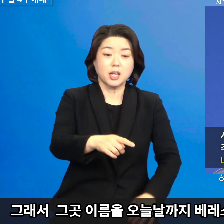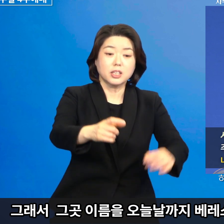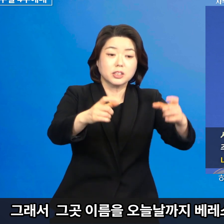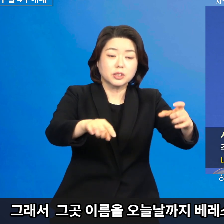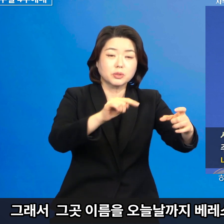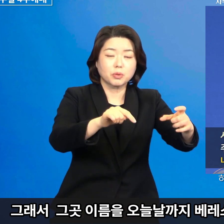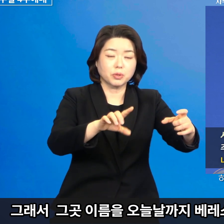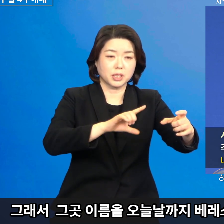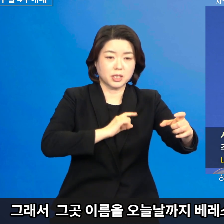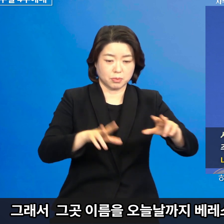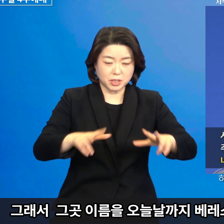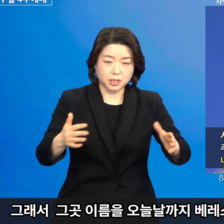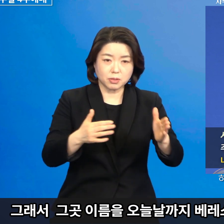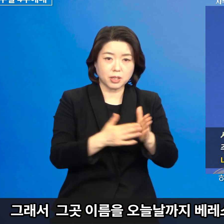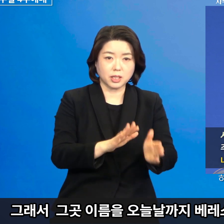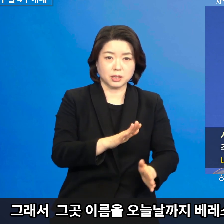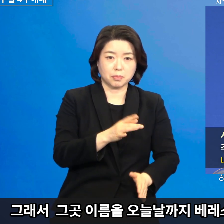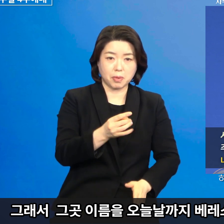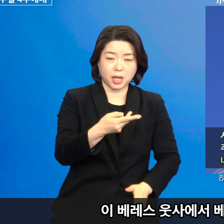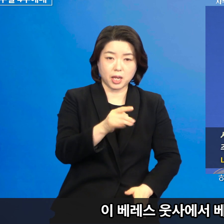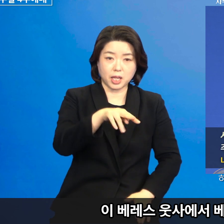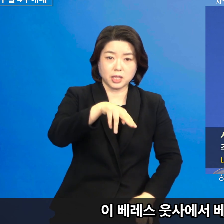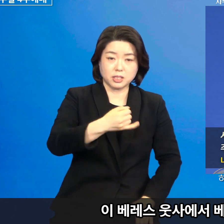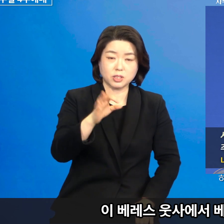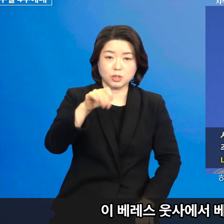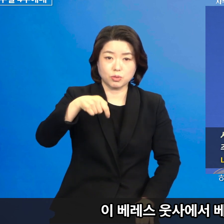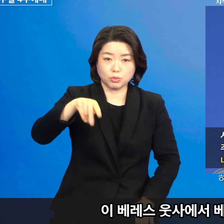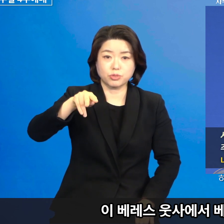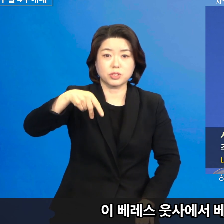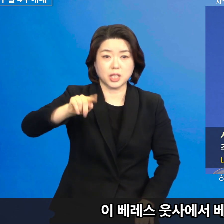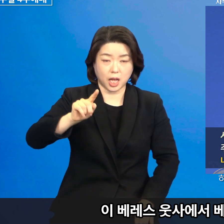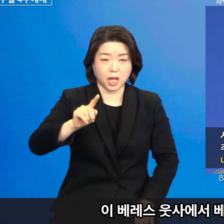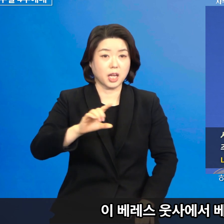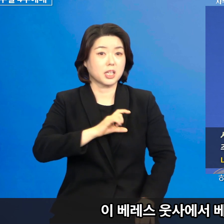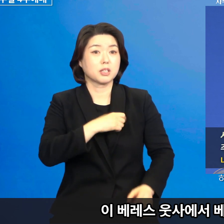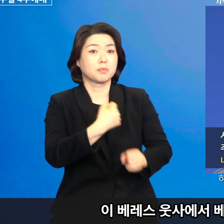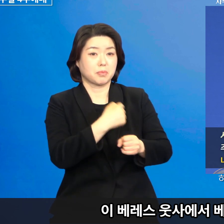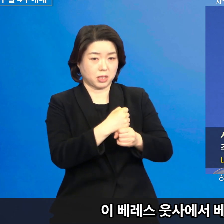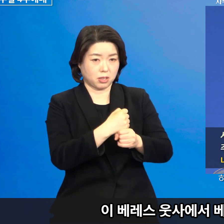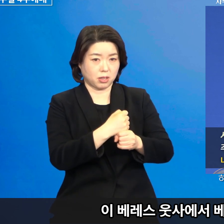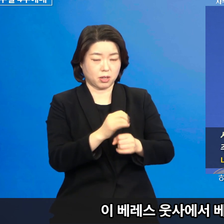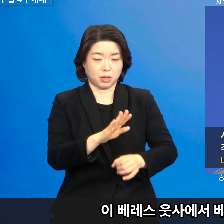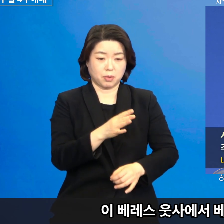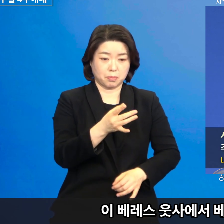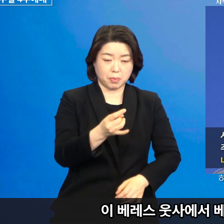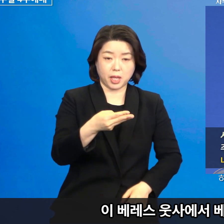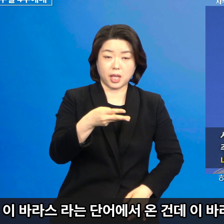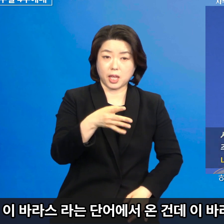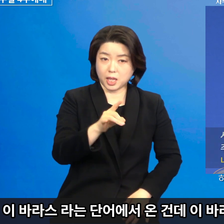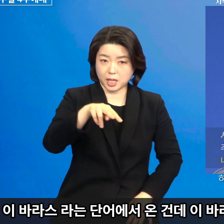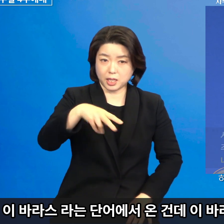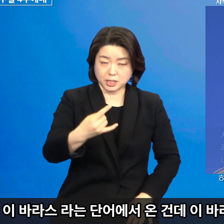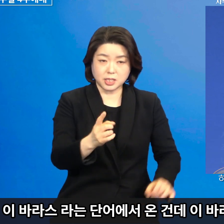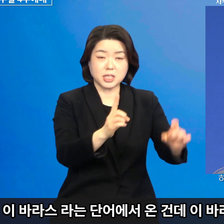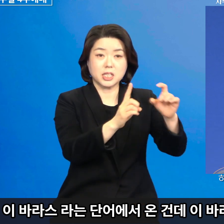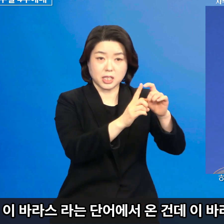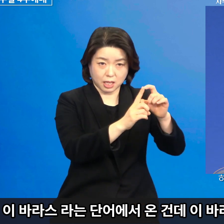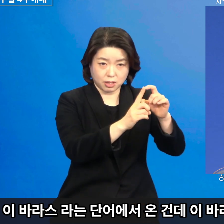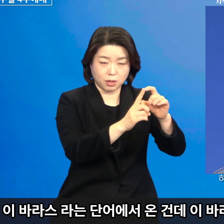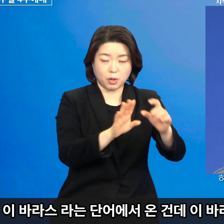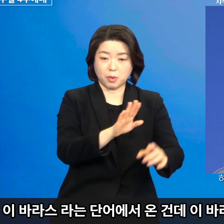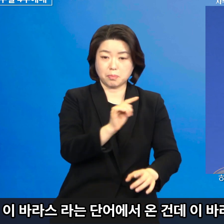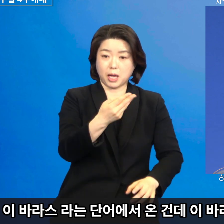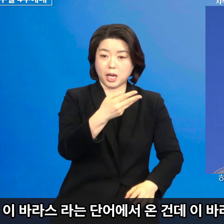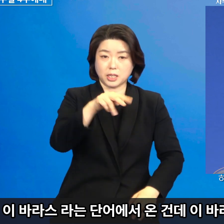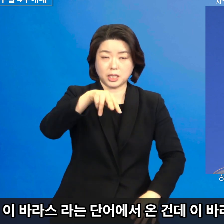오늘날까지 베레스 우사라고 그렇게 이름을 지었어요. 이 베레스 우사에서 이 베레스를 잘 보십시오. 이 바라스라는 단어에서 온